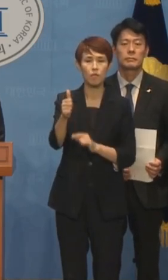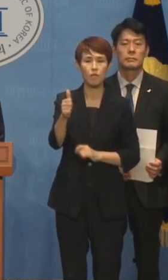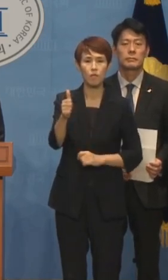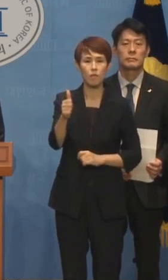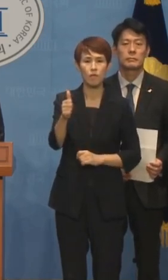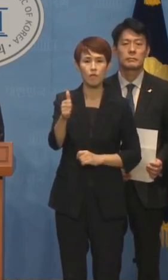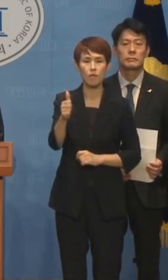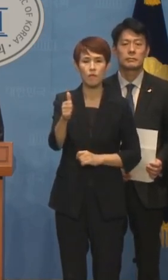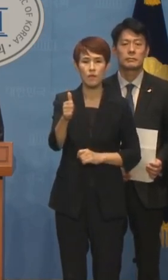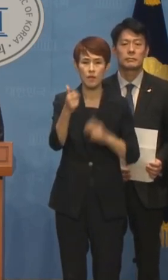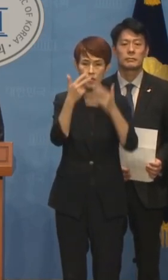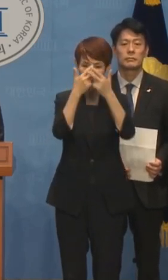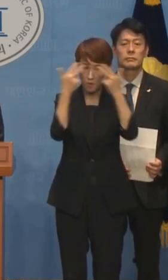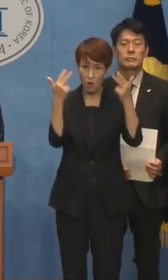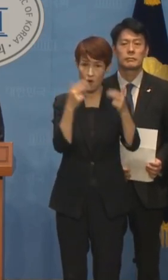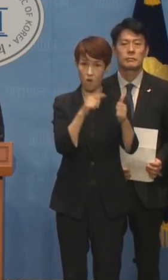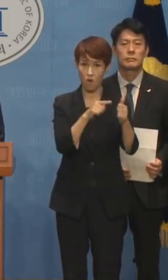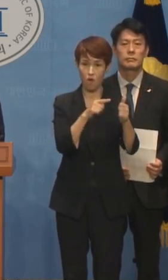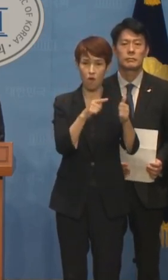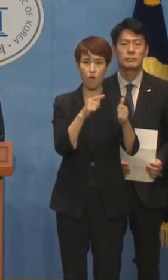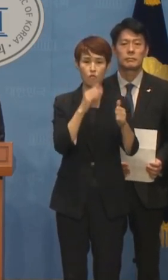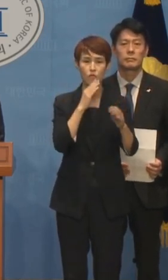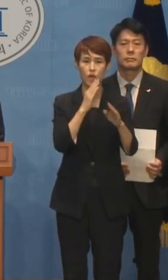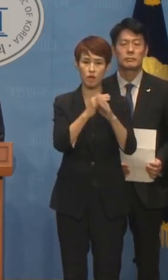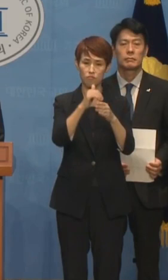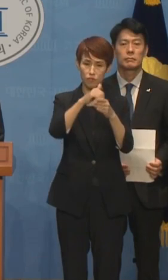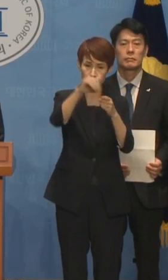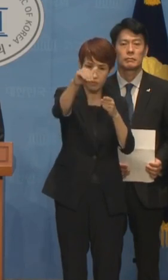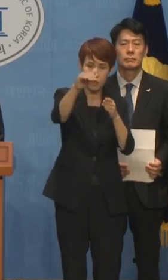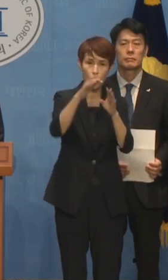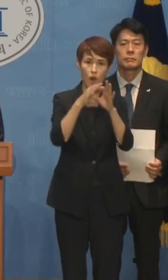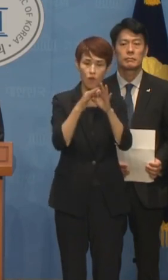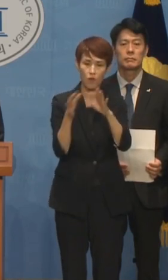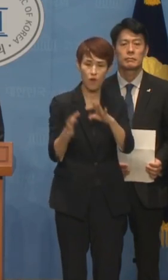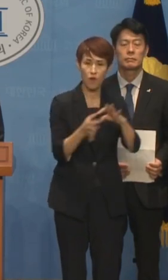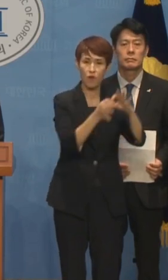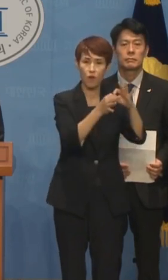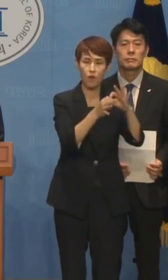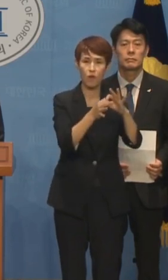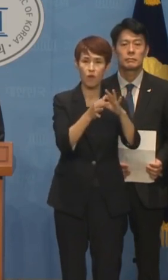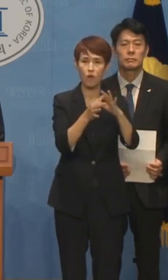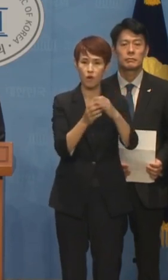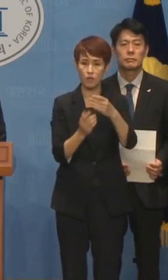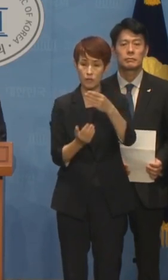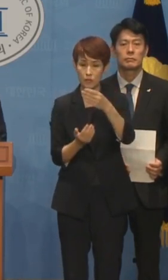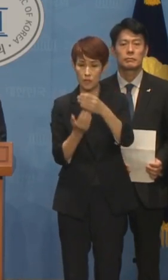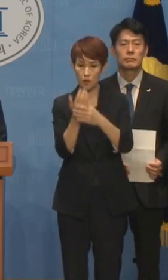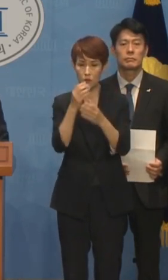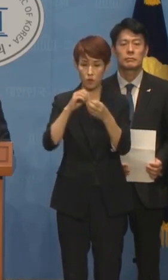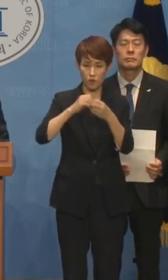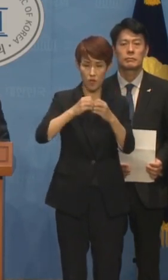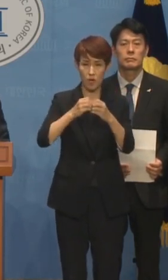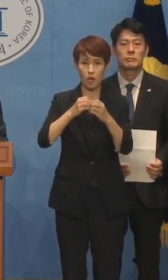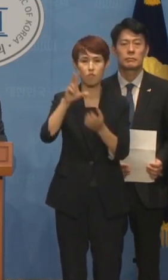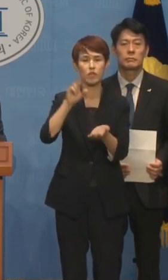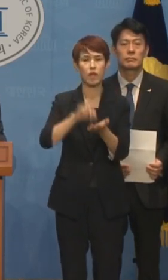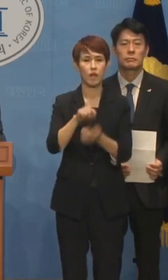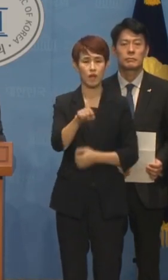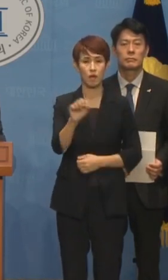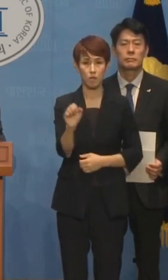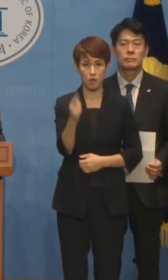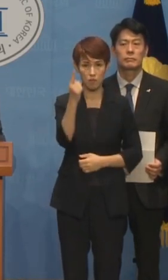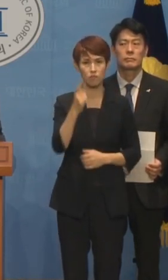대한 대북 송금 사건과 연결시키려고 사건을 조작하고 있는 이 문제 때문에